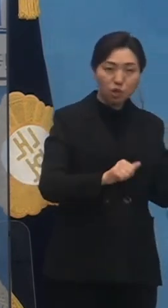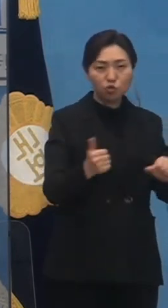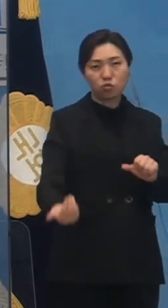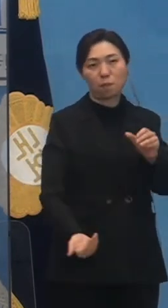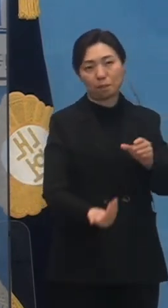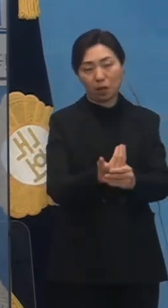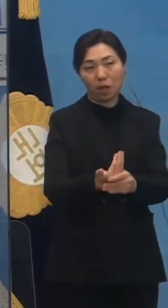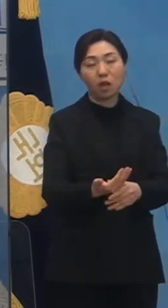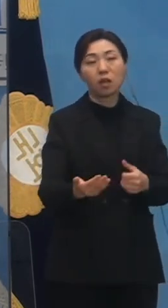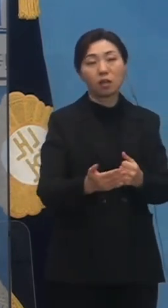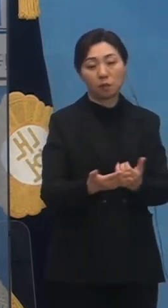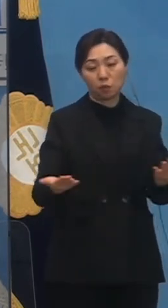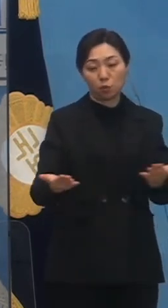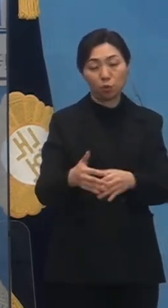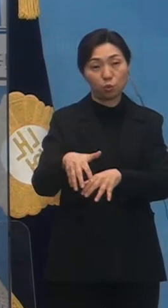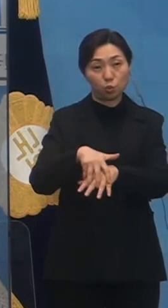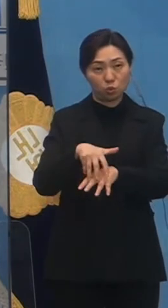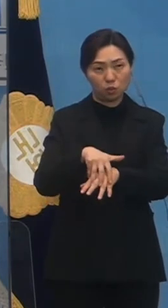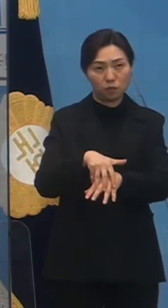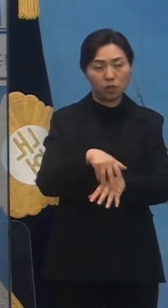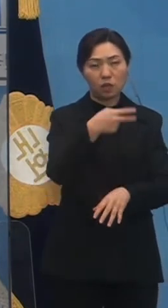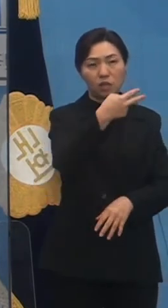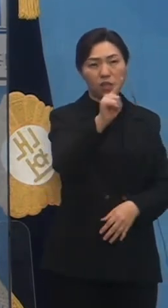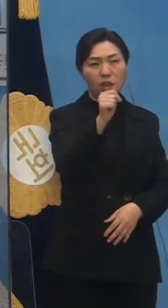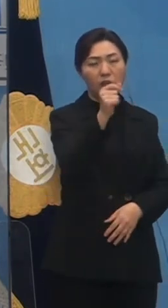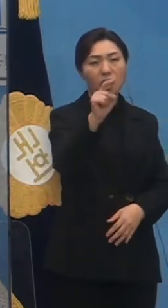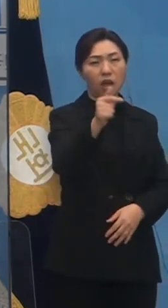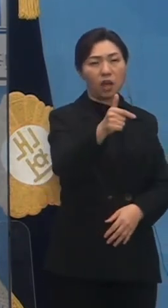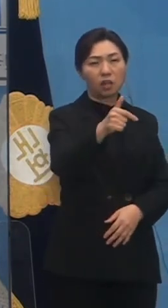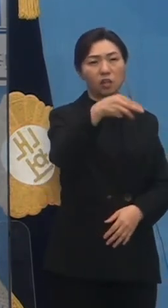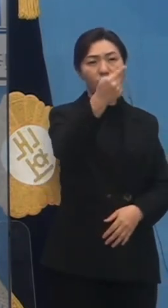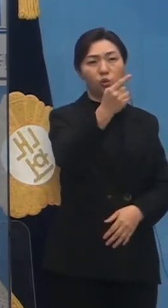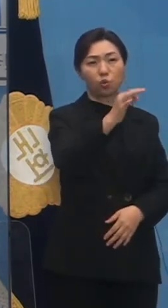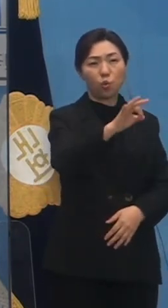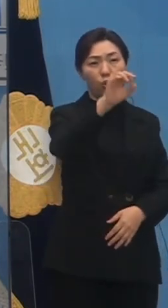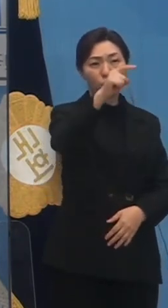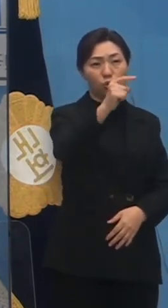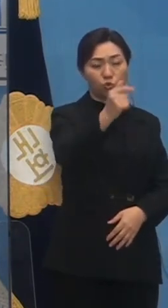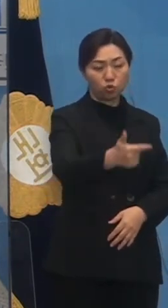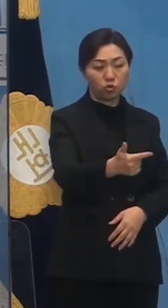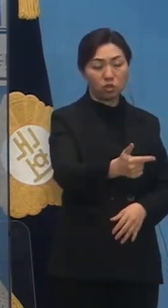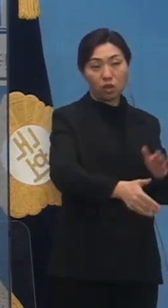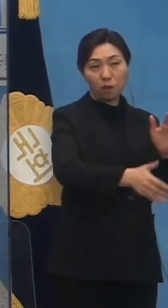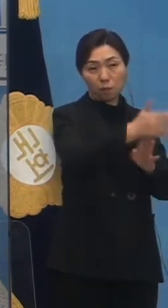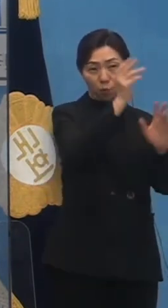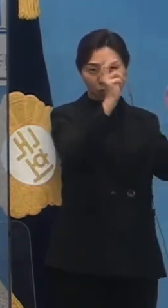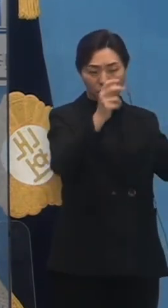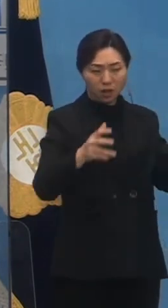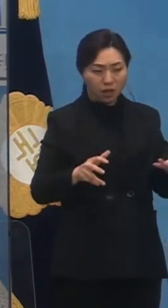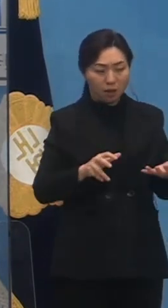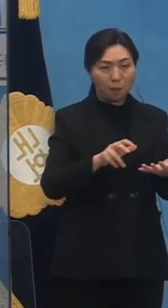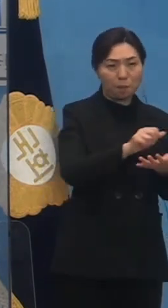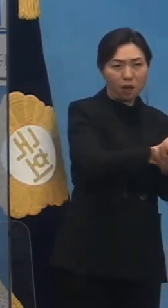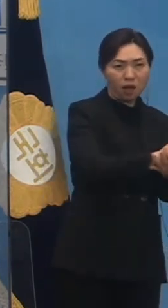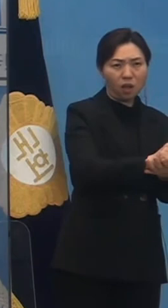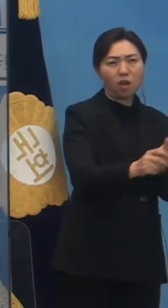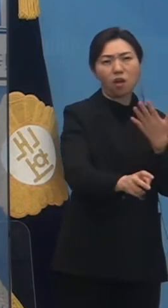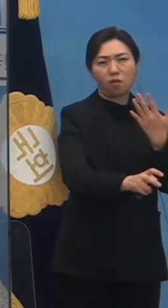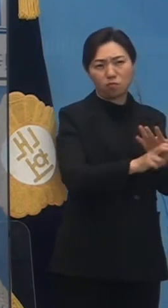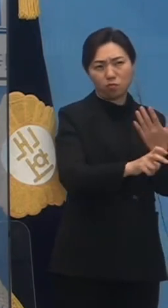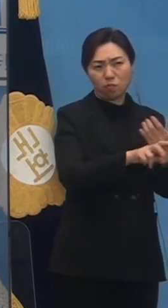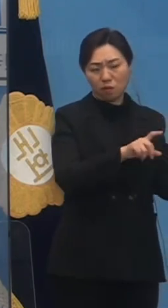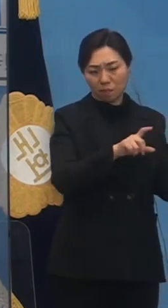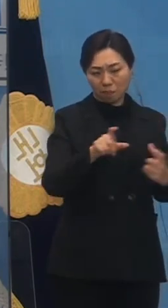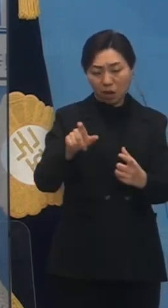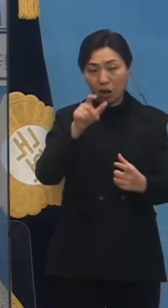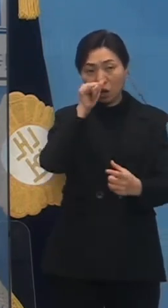노동조합에 대한통운 본사 점거를 불법행위로 규정하며 파업 노동자들의 기세를 꺾고